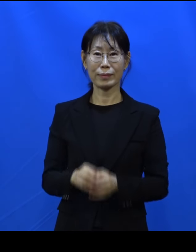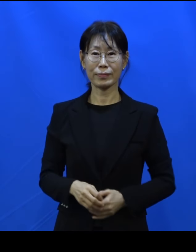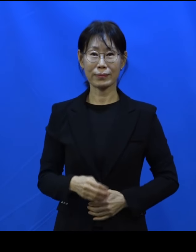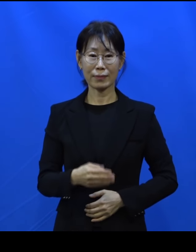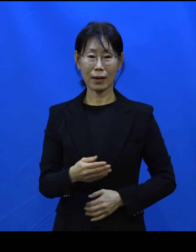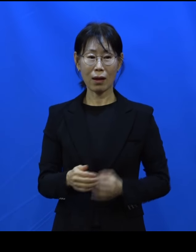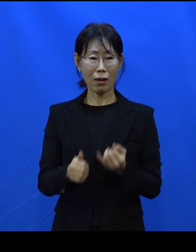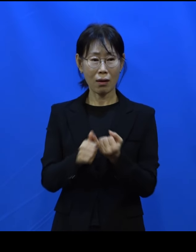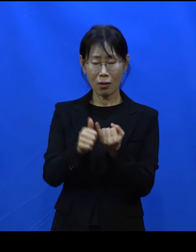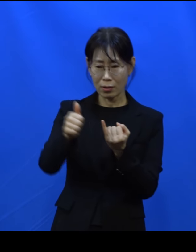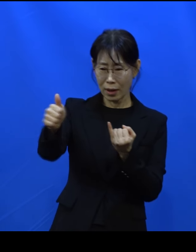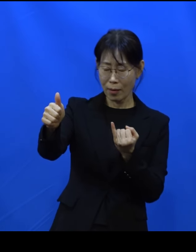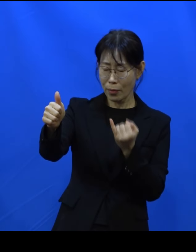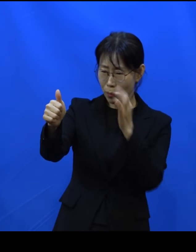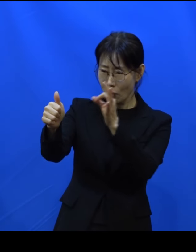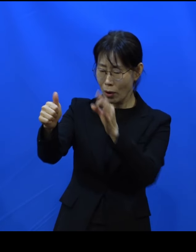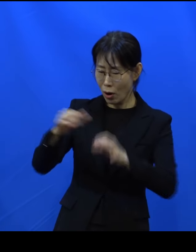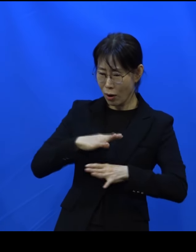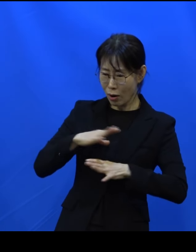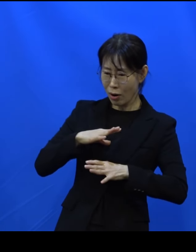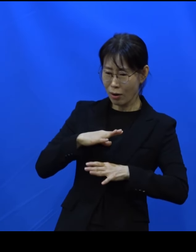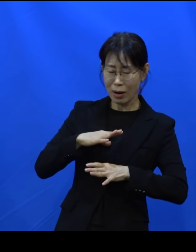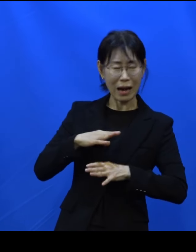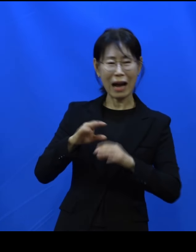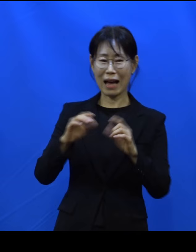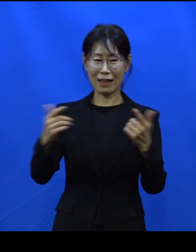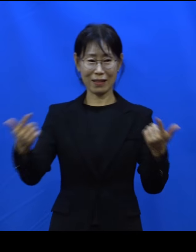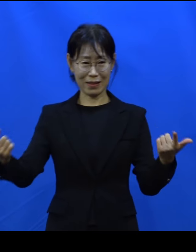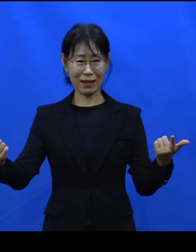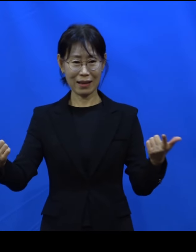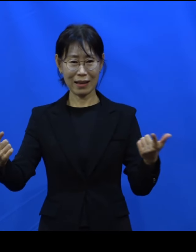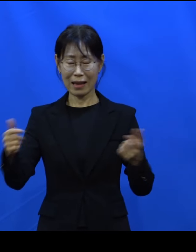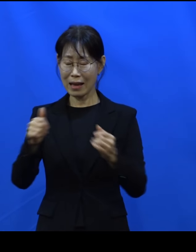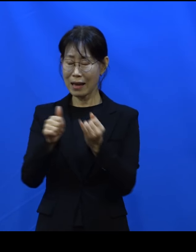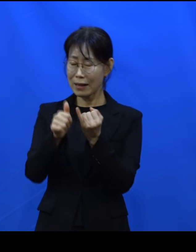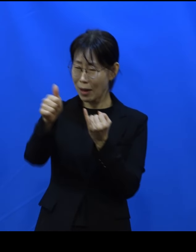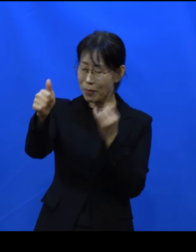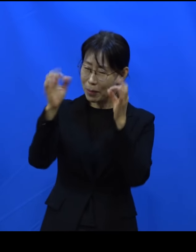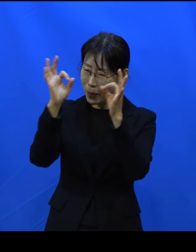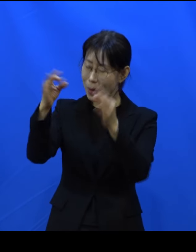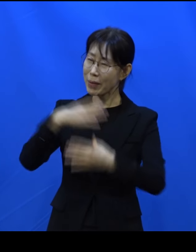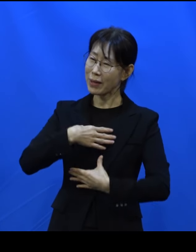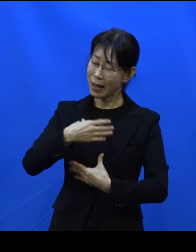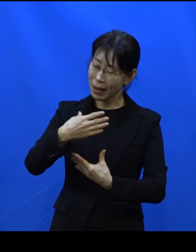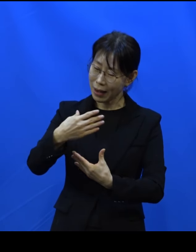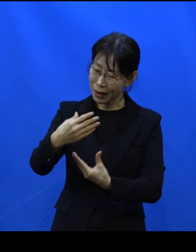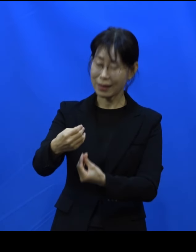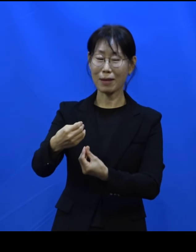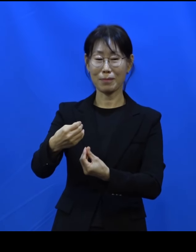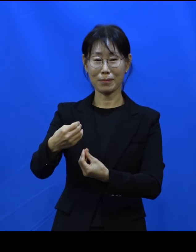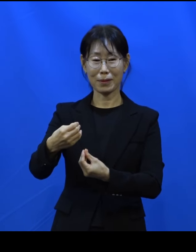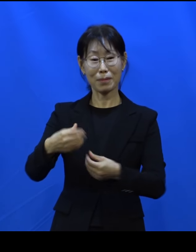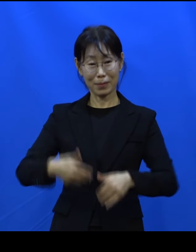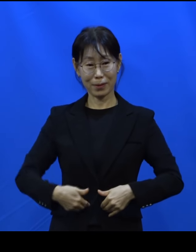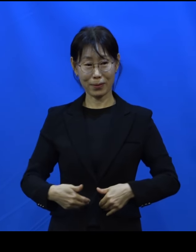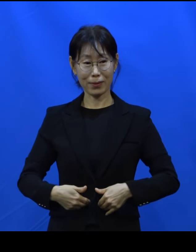두려움을 느끼면 안 되죠. 남편으로 인하여 안정감을 얻어야 돼요. 그게 남편의 역할이에요.